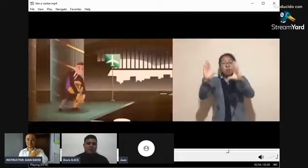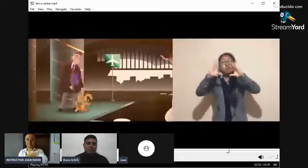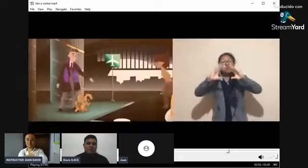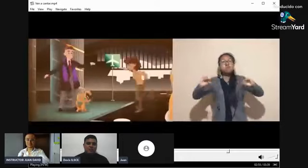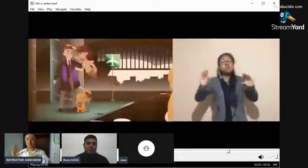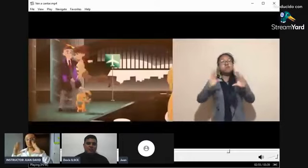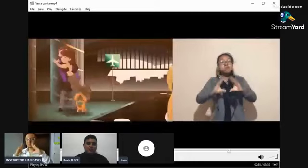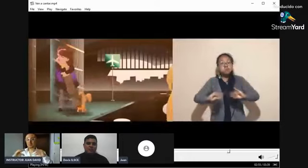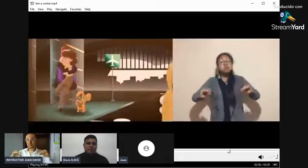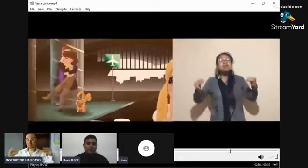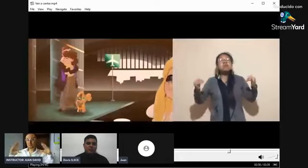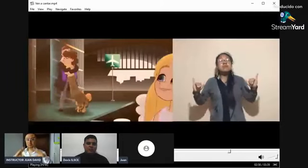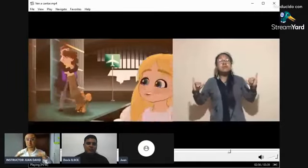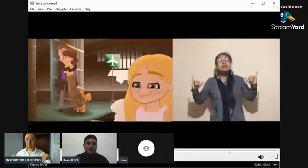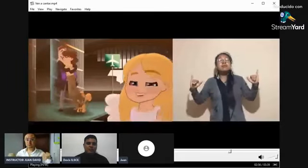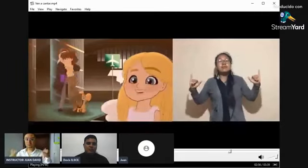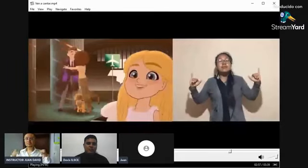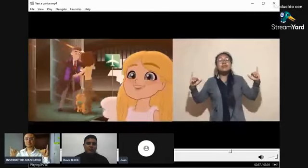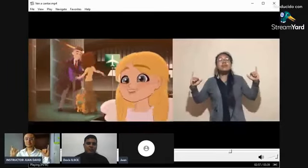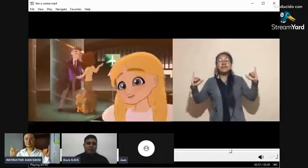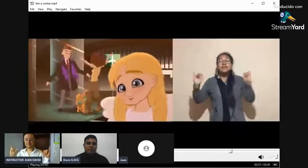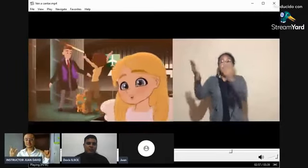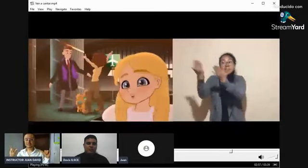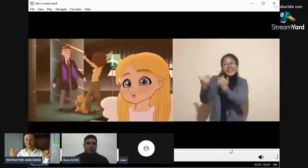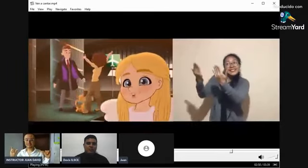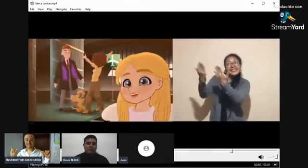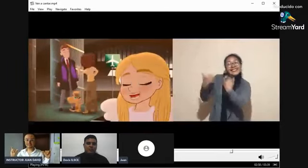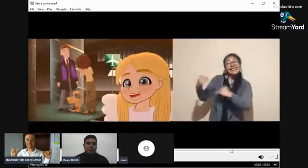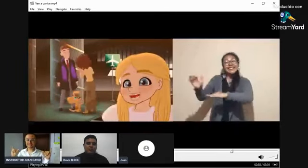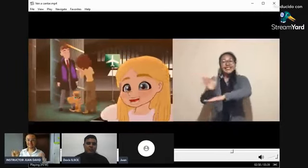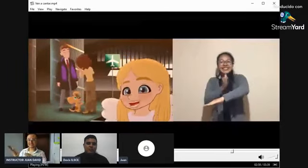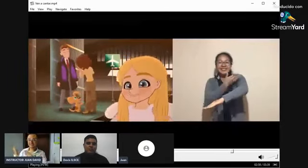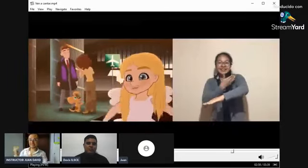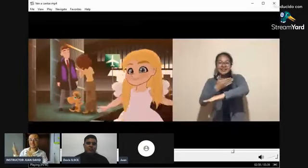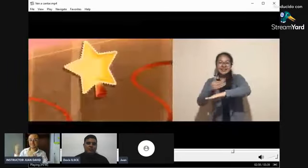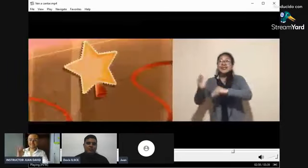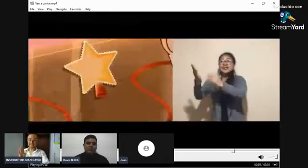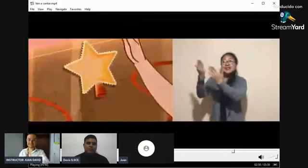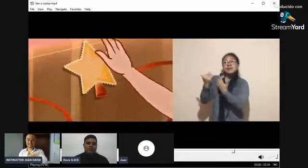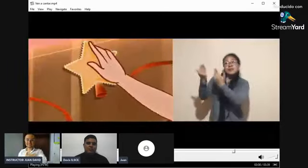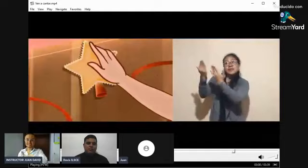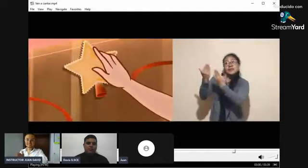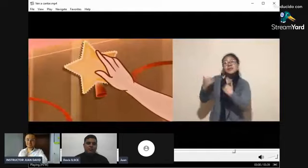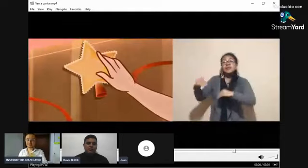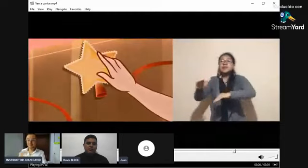Ven a cantar, que ya llegó la Navidad.